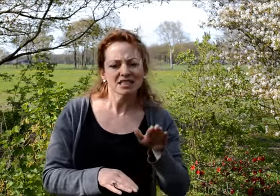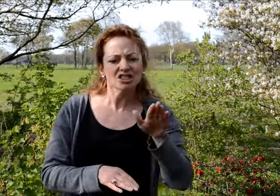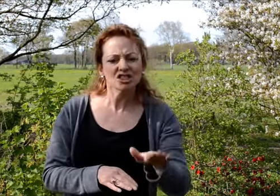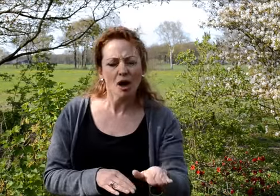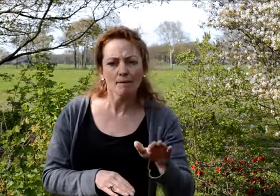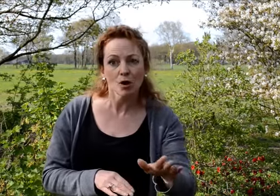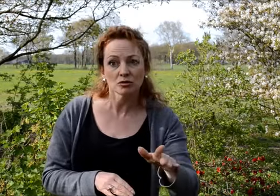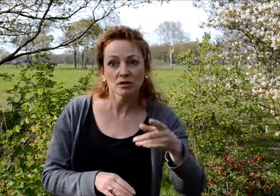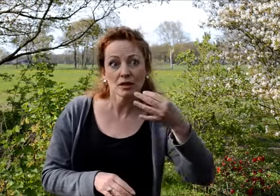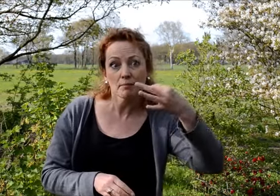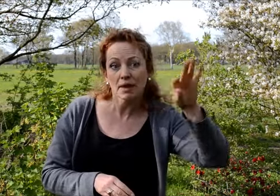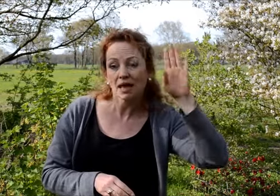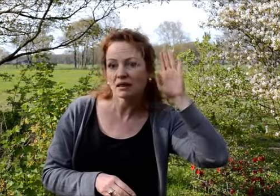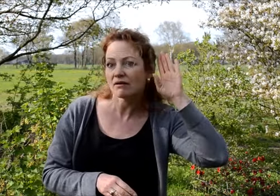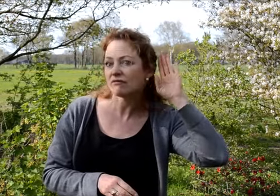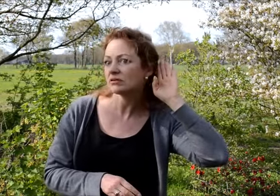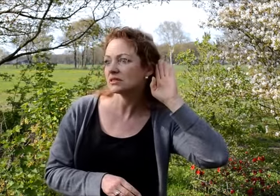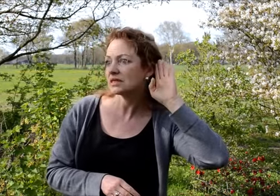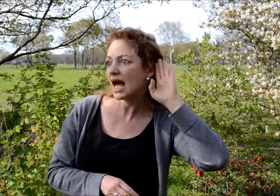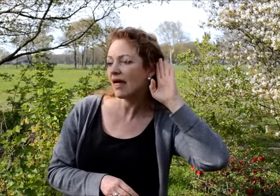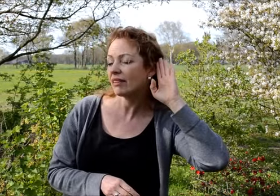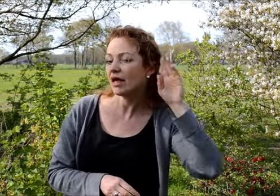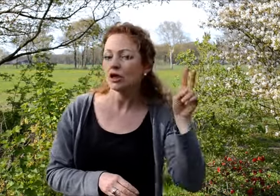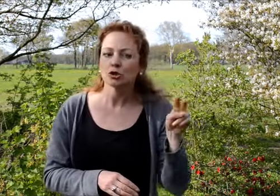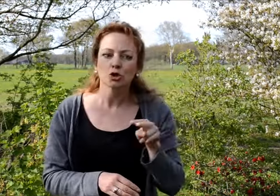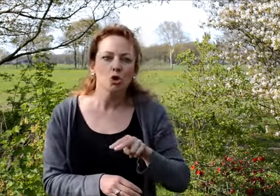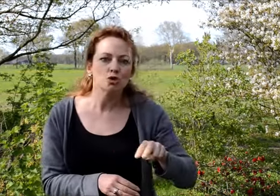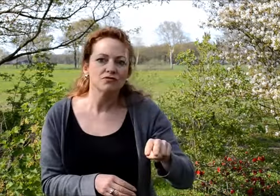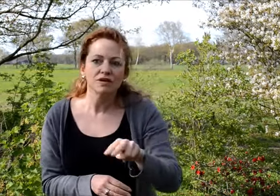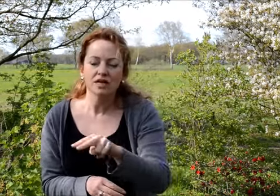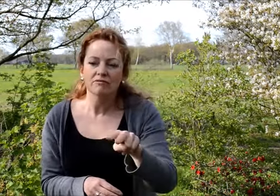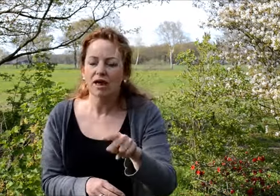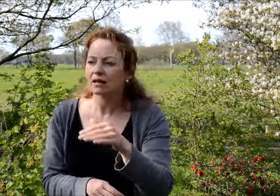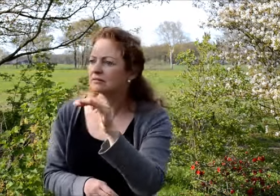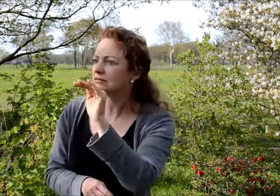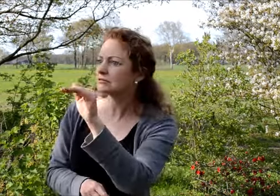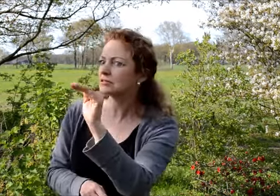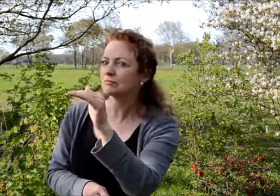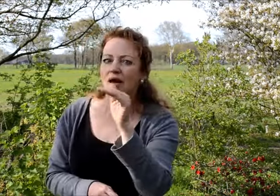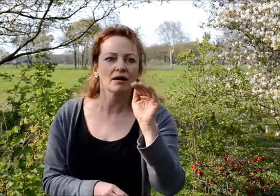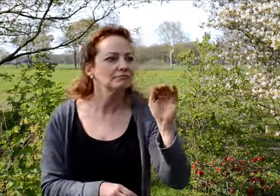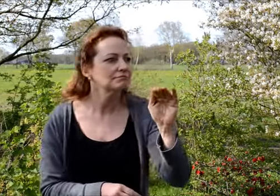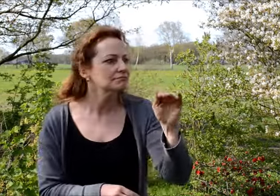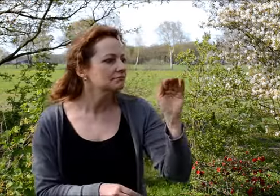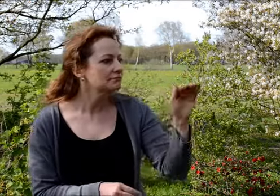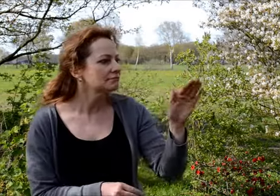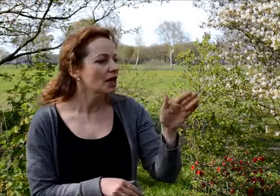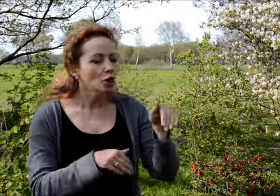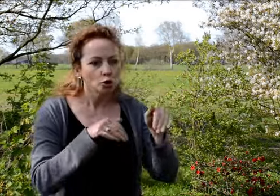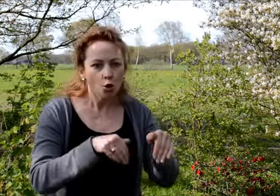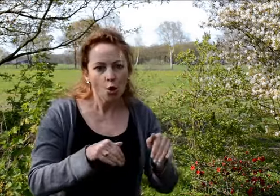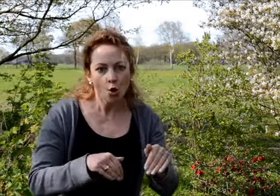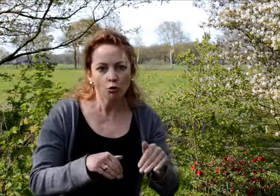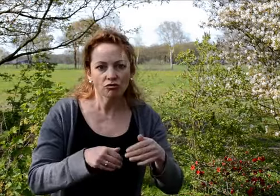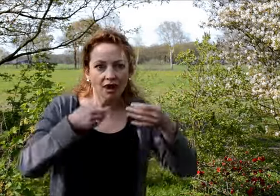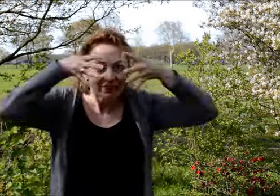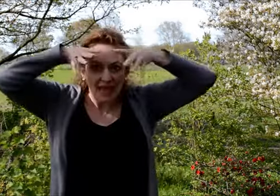iedere stap kon zij hen beter verstaan. Zo zwierf onze zwerfster, ze sprak ieder aan. De honden, de herten, de